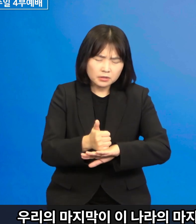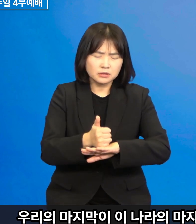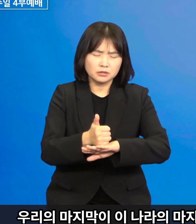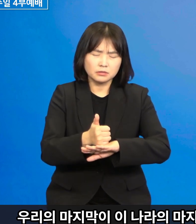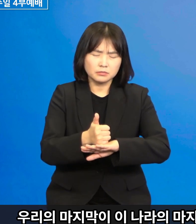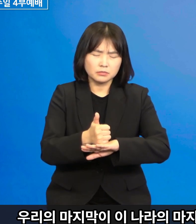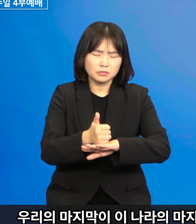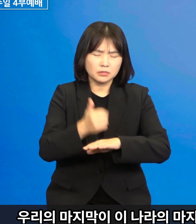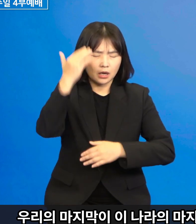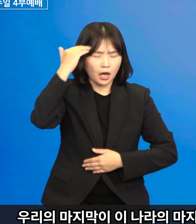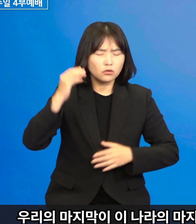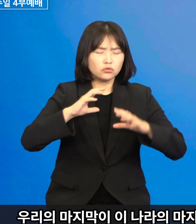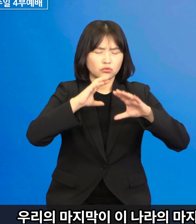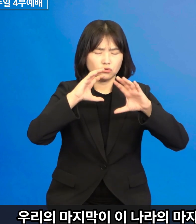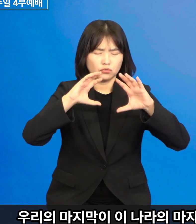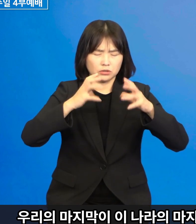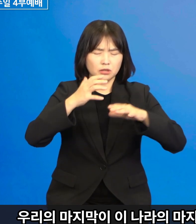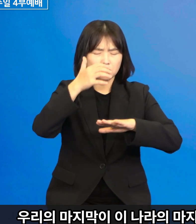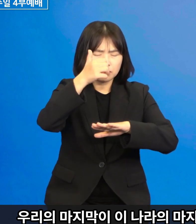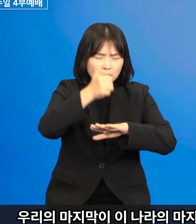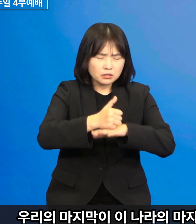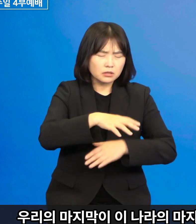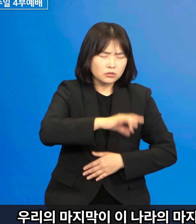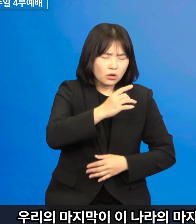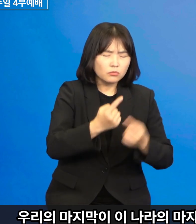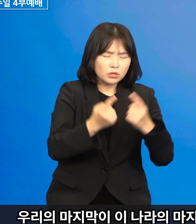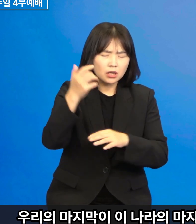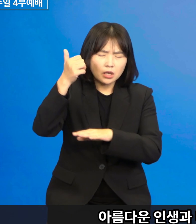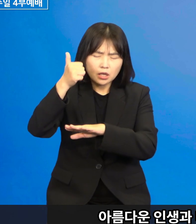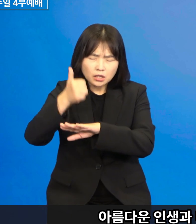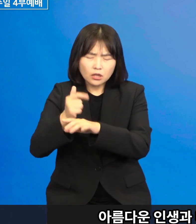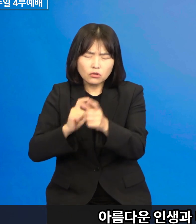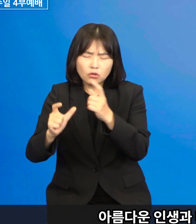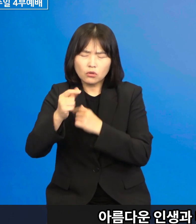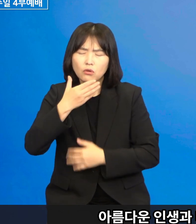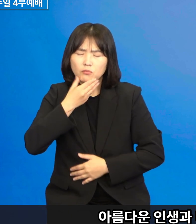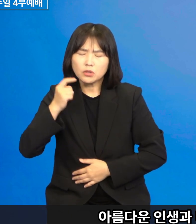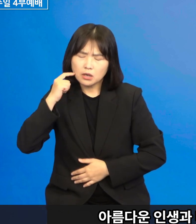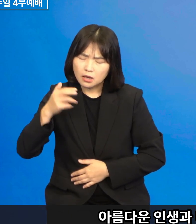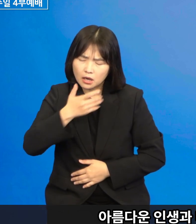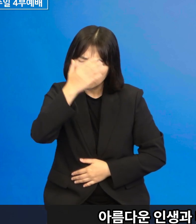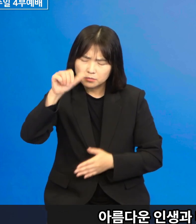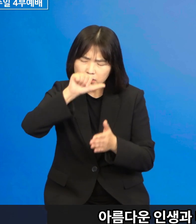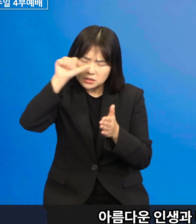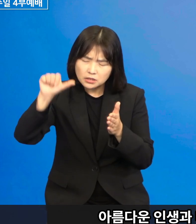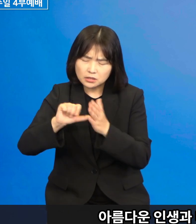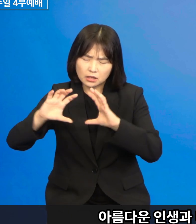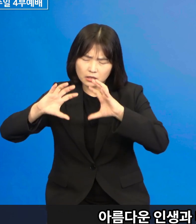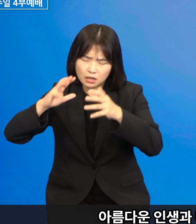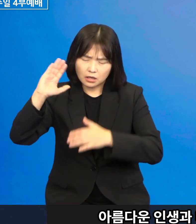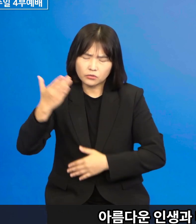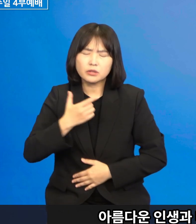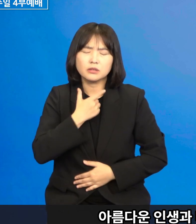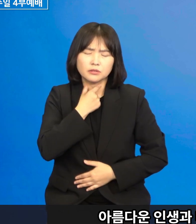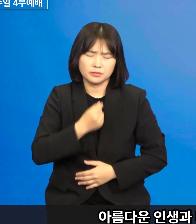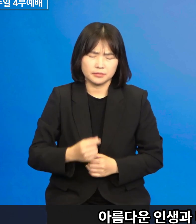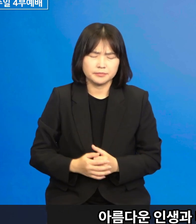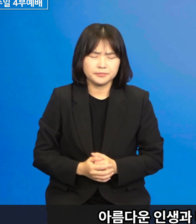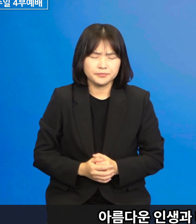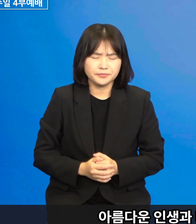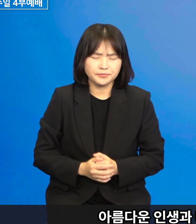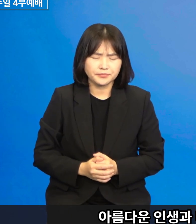이 나라의 마지막이 처음보다 나중에 훨씬 더 복되고 아름다운 인생과 나라가 되기를 원합니다.